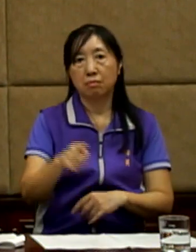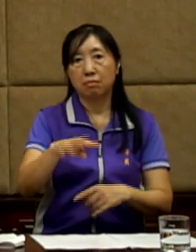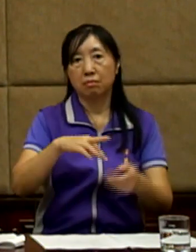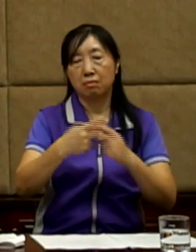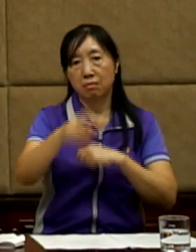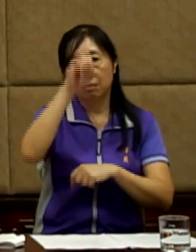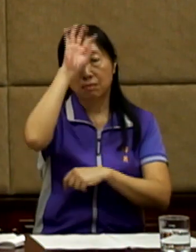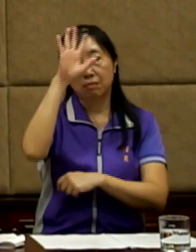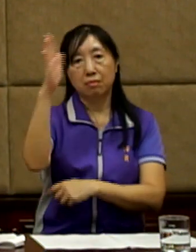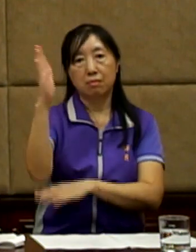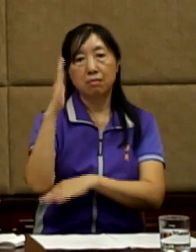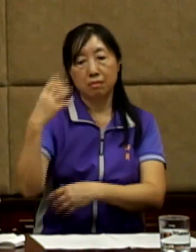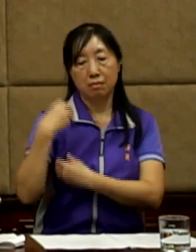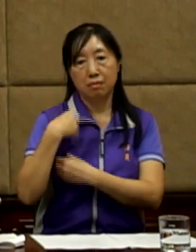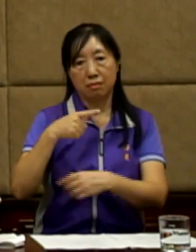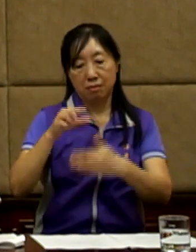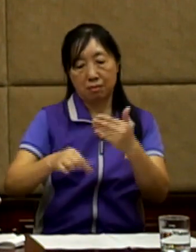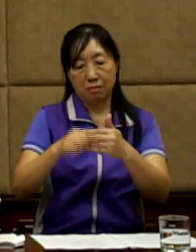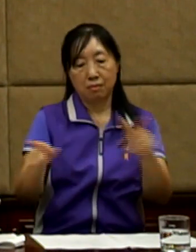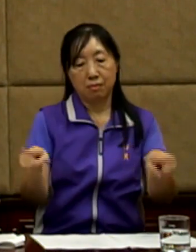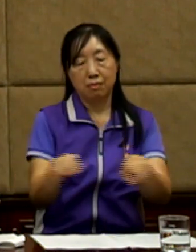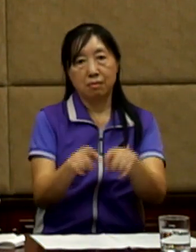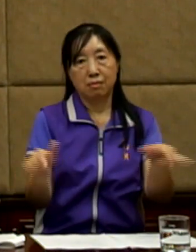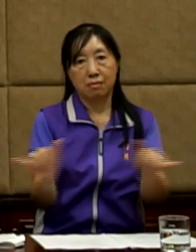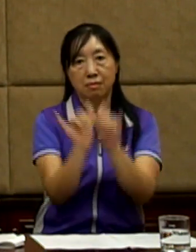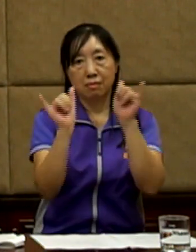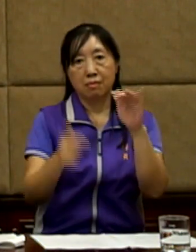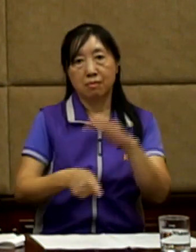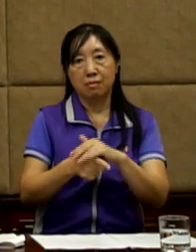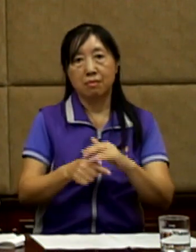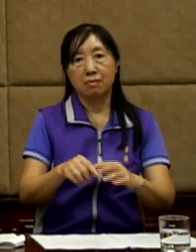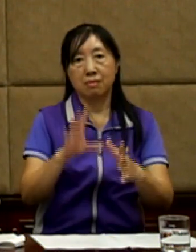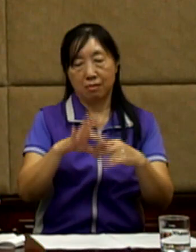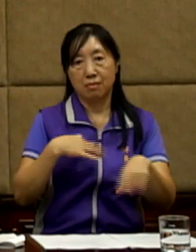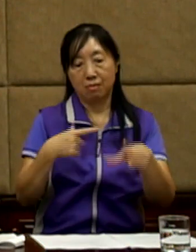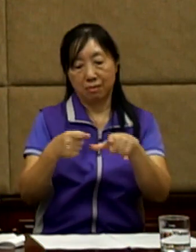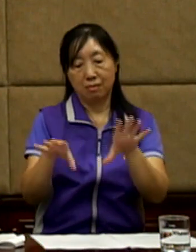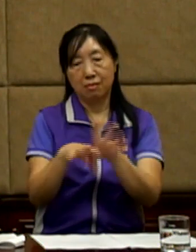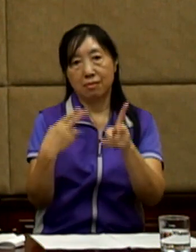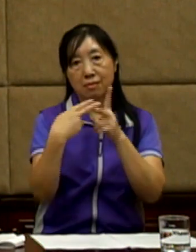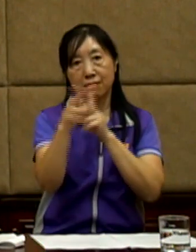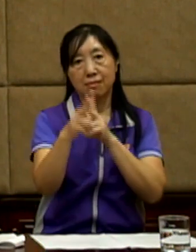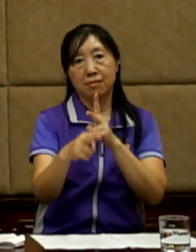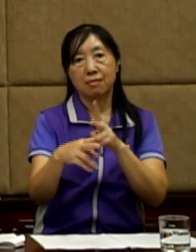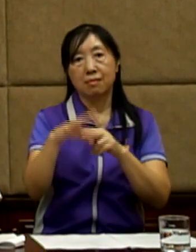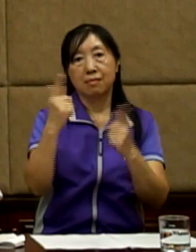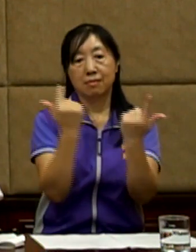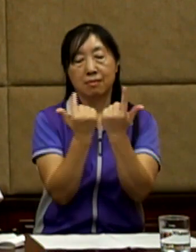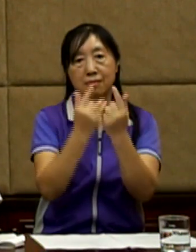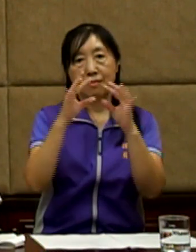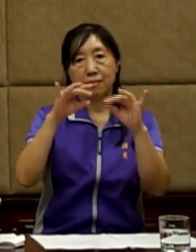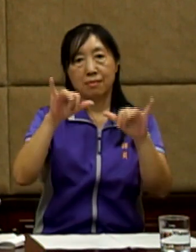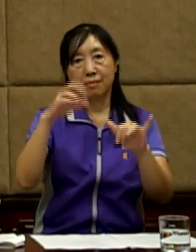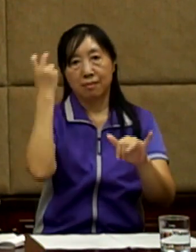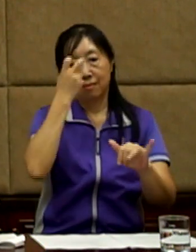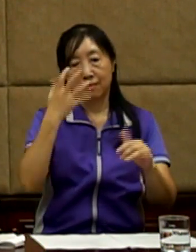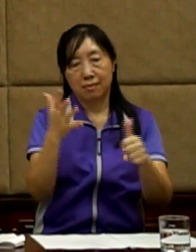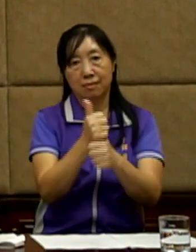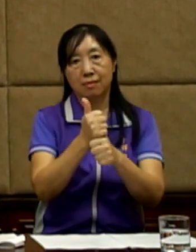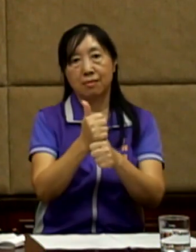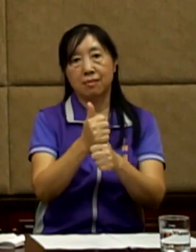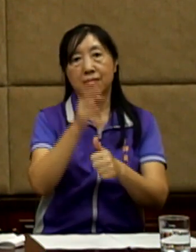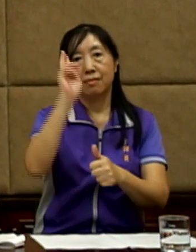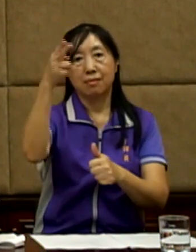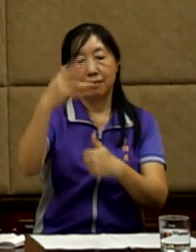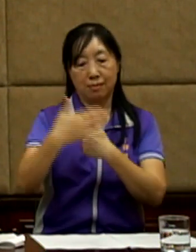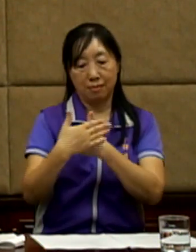相关规定，党政军条款的规定。那我们现在也会发函给那个台北地检署去请他们协助来